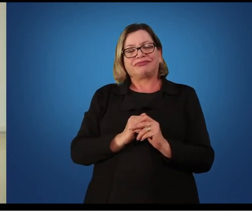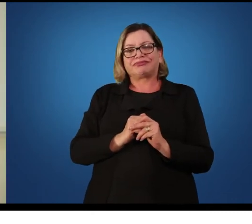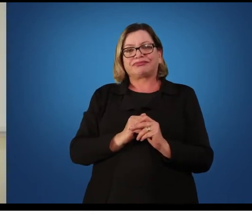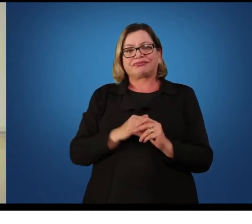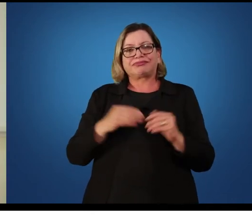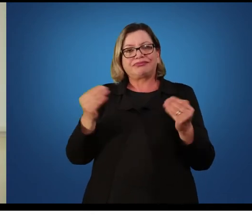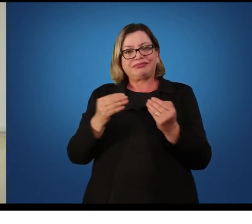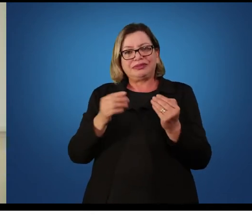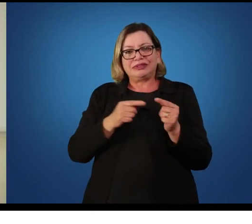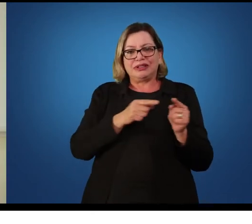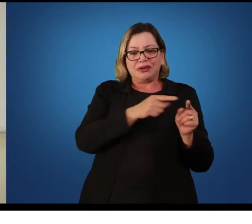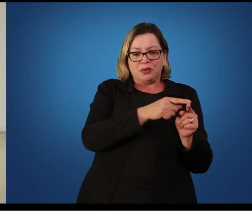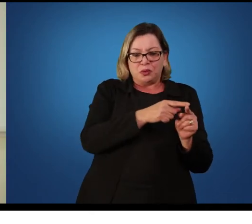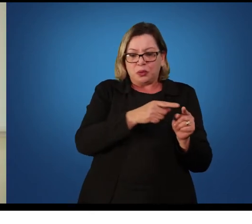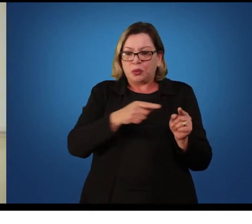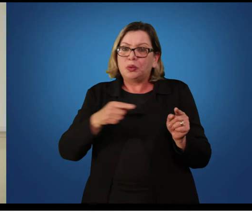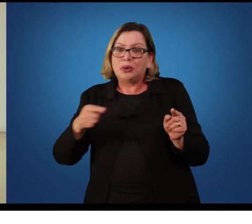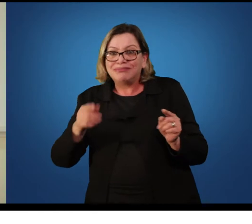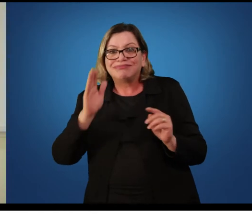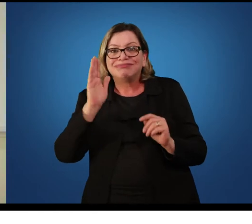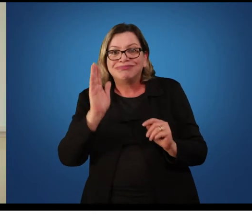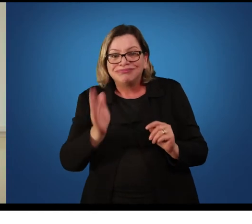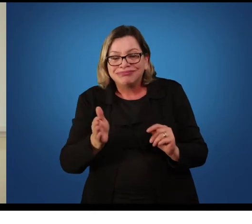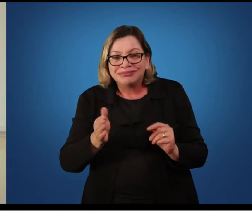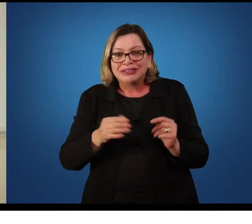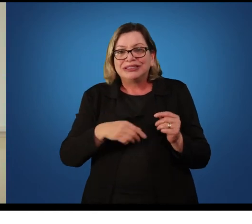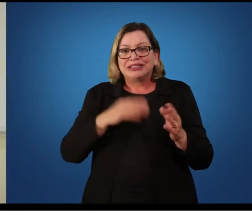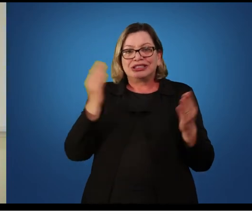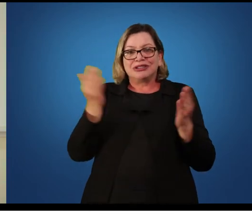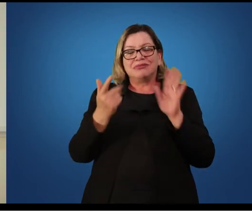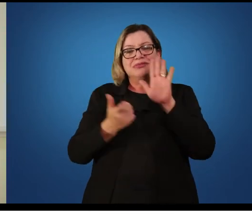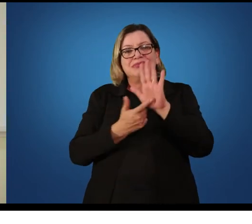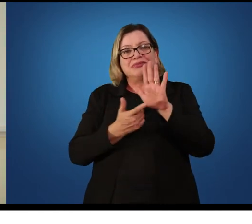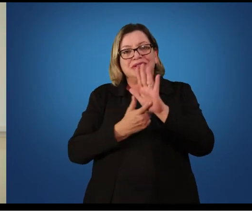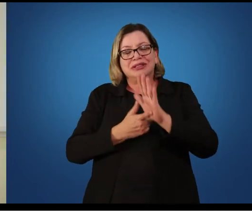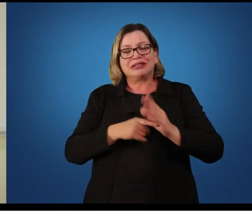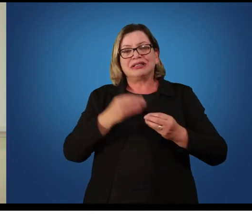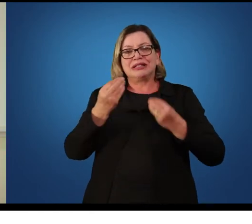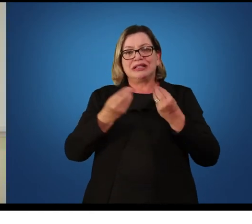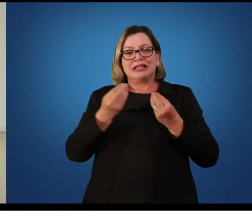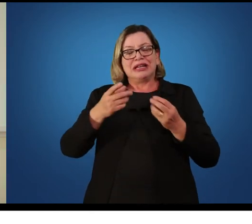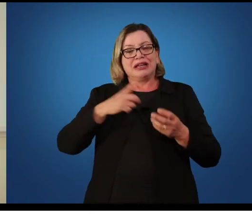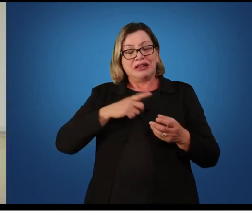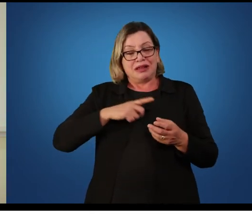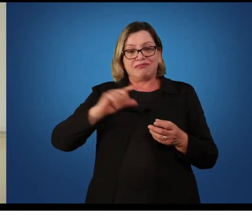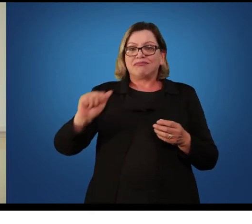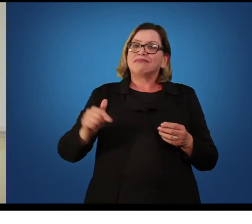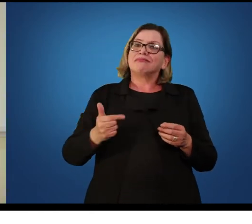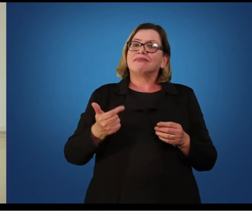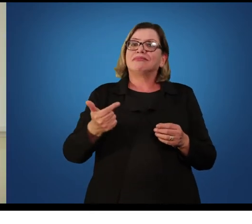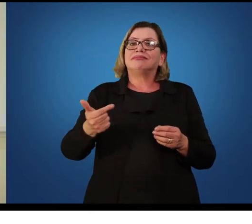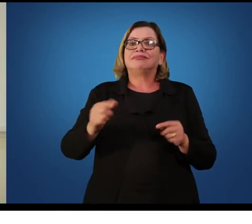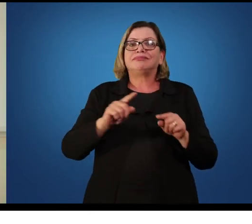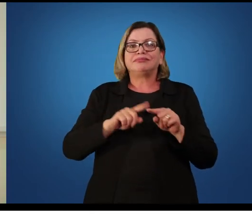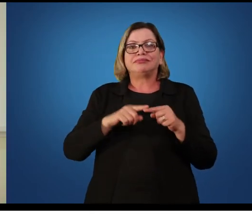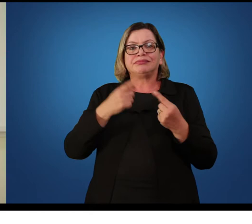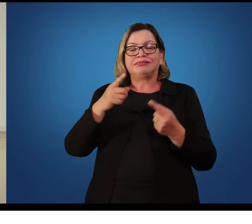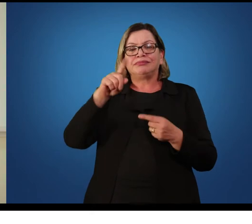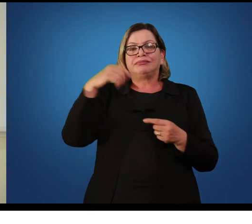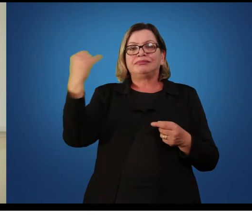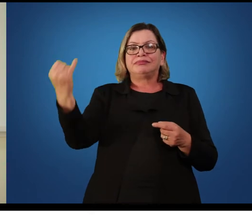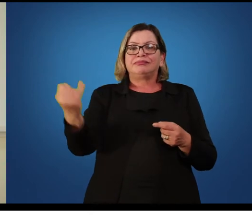Então, os estágios que eu trouxe para vocês são esses, existem outros, né? Mas é